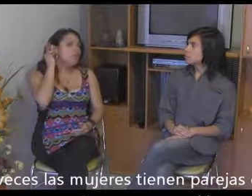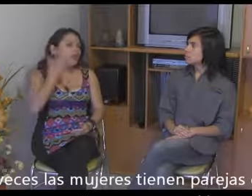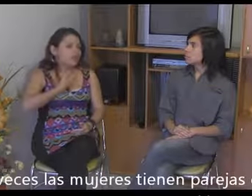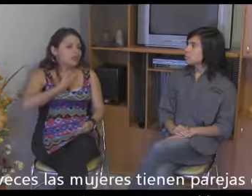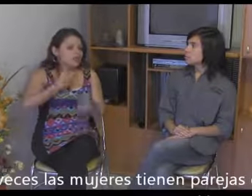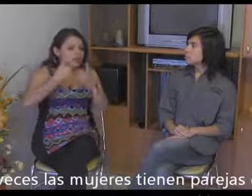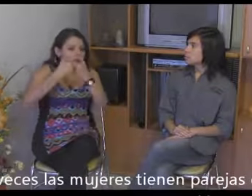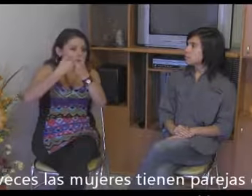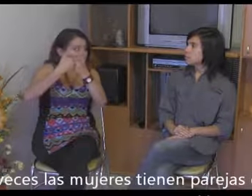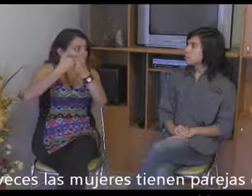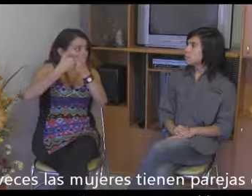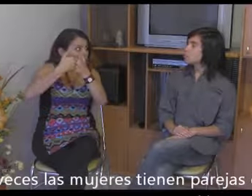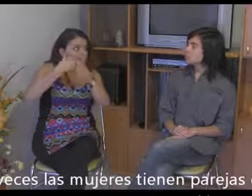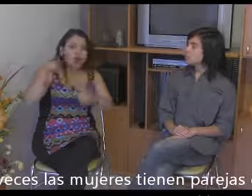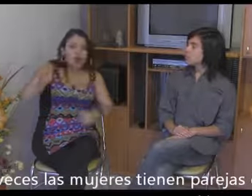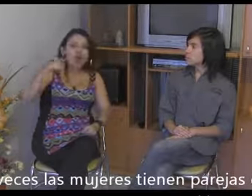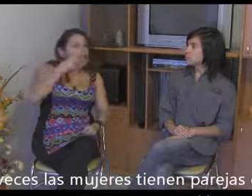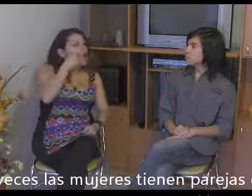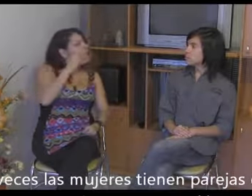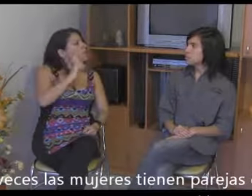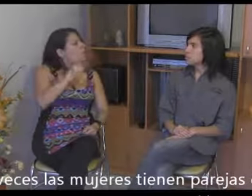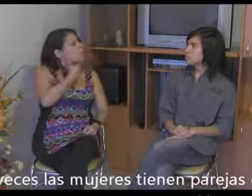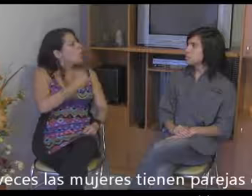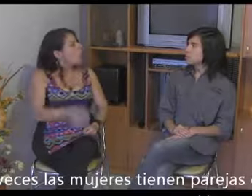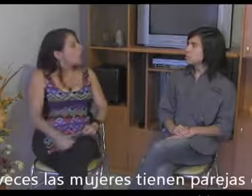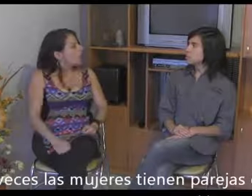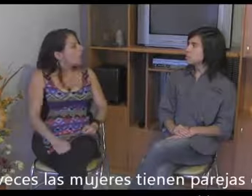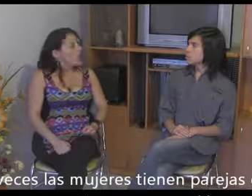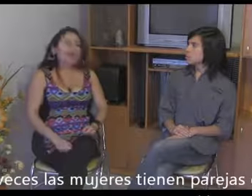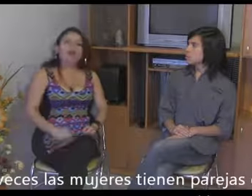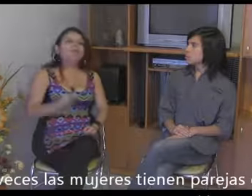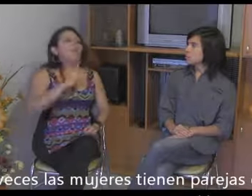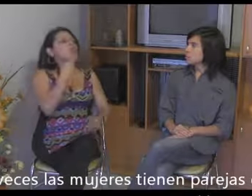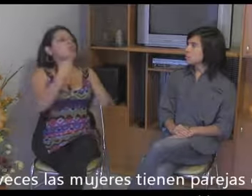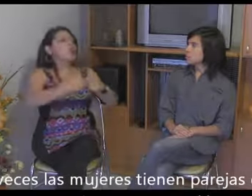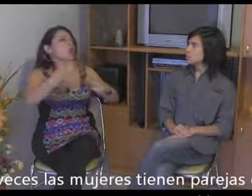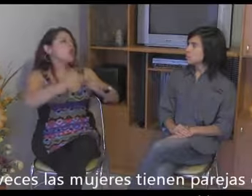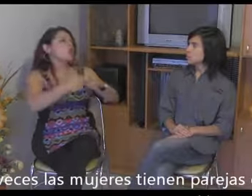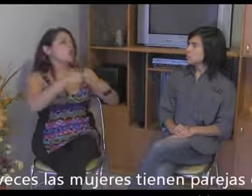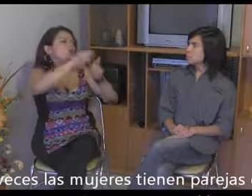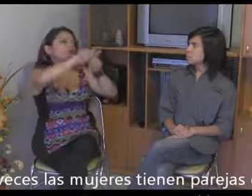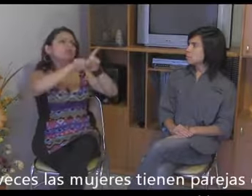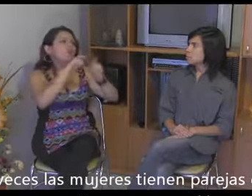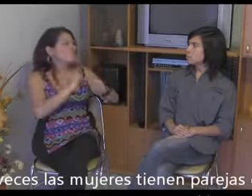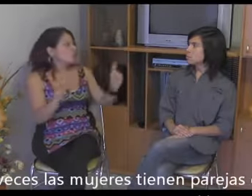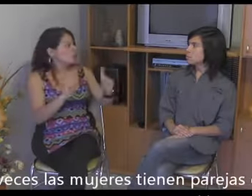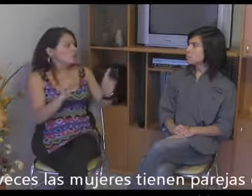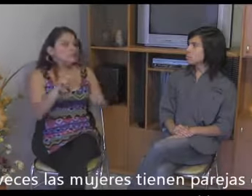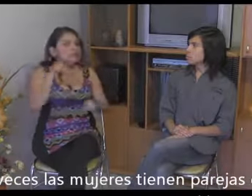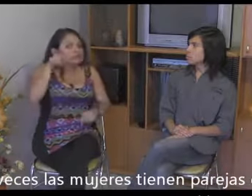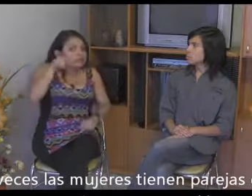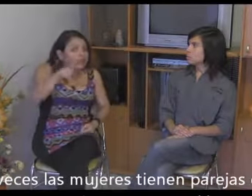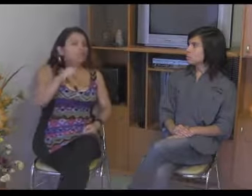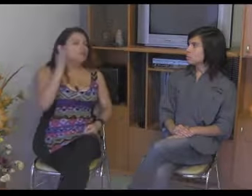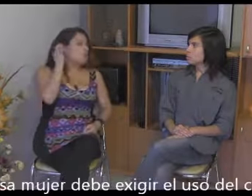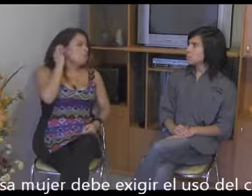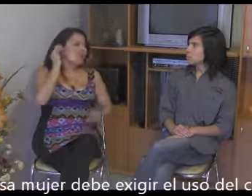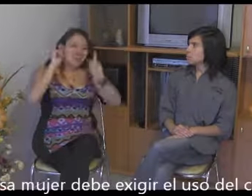Algunas mujeres, por ejemplo, tienen pareja, pero el hombre no quiere. Dice, no quiero